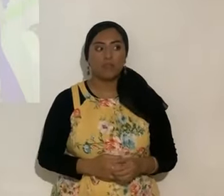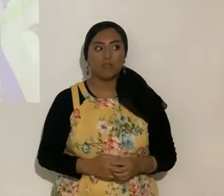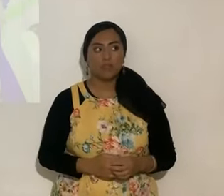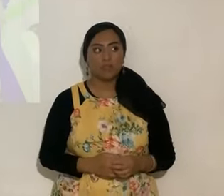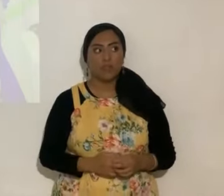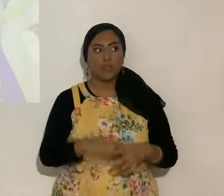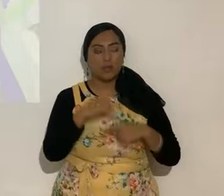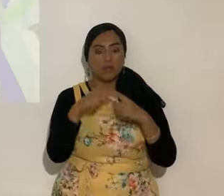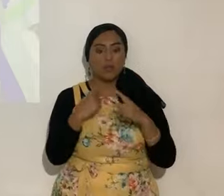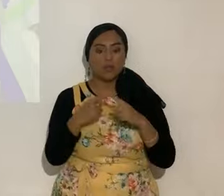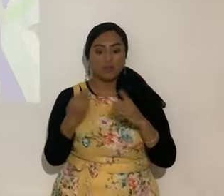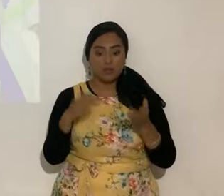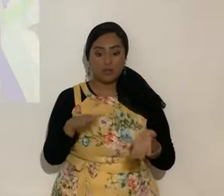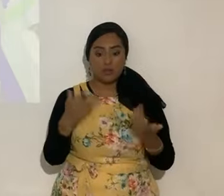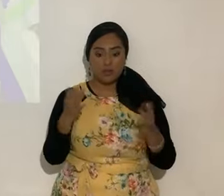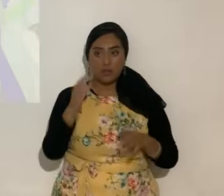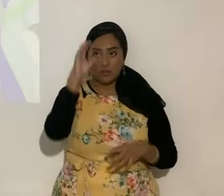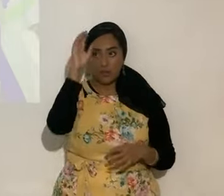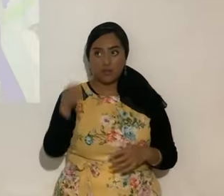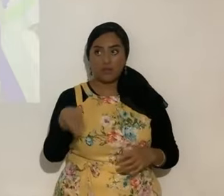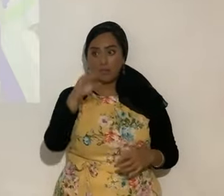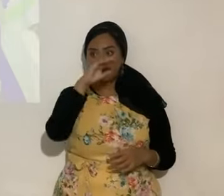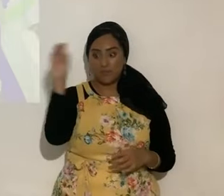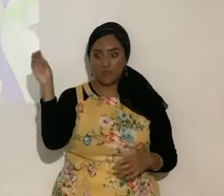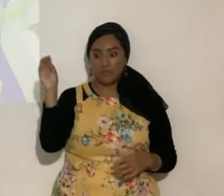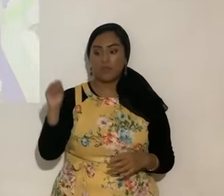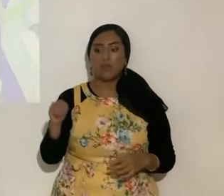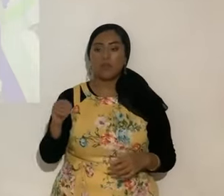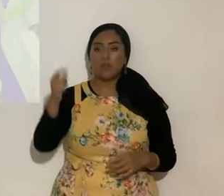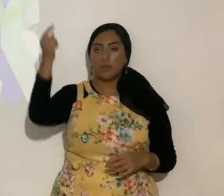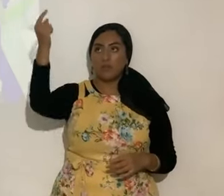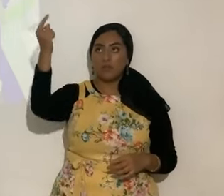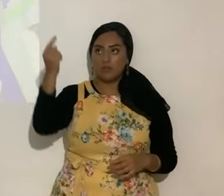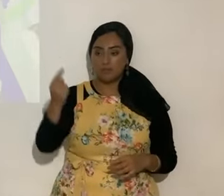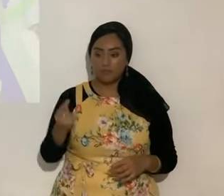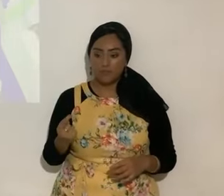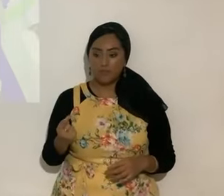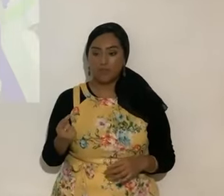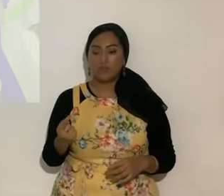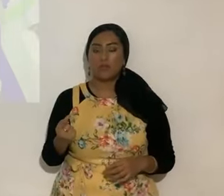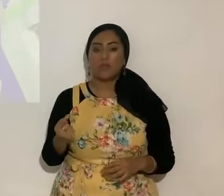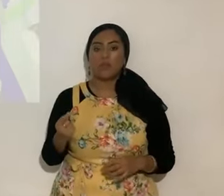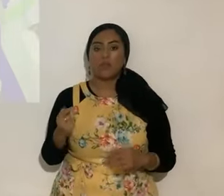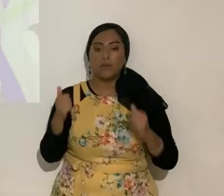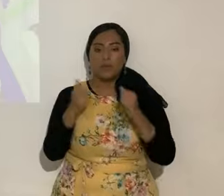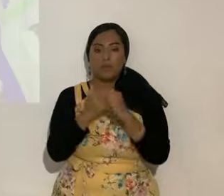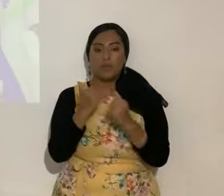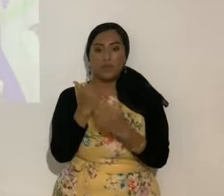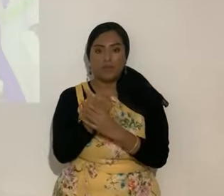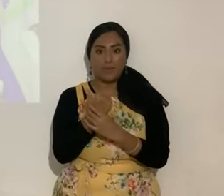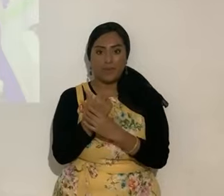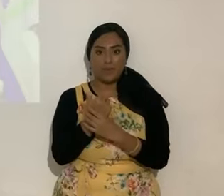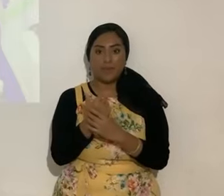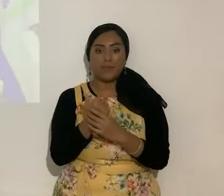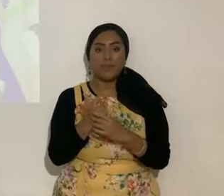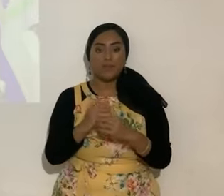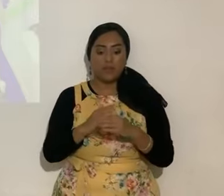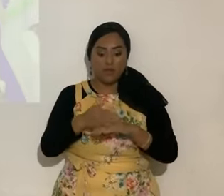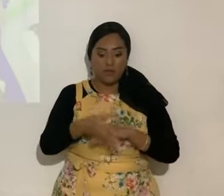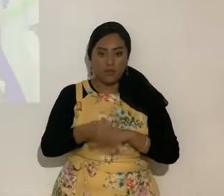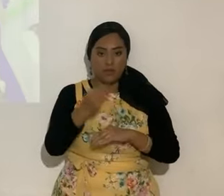que muere, en la cruz, en el madero, él baja, sí, al seno de Abraham, donde estaban los salvos, atraviesa el